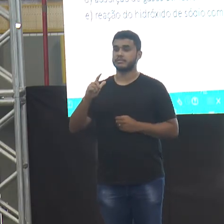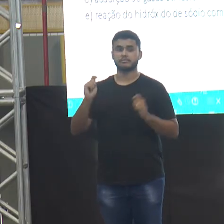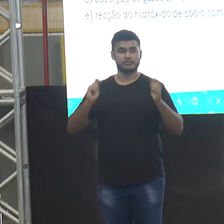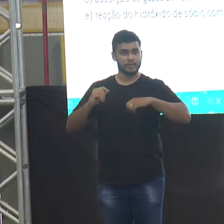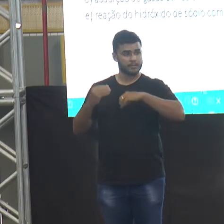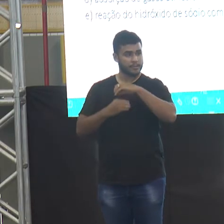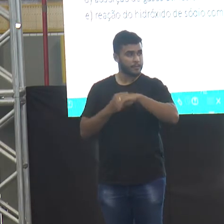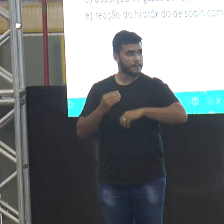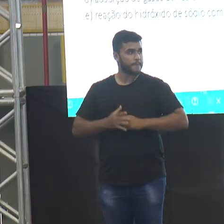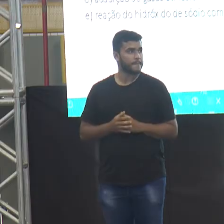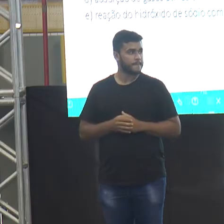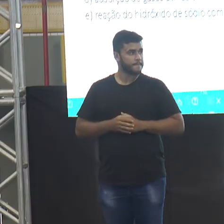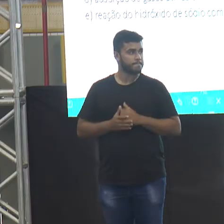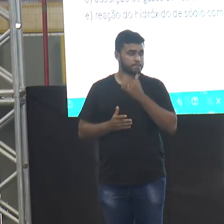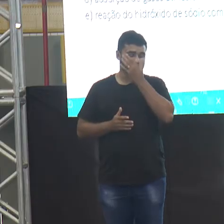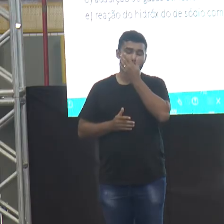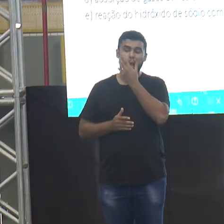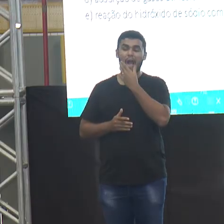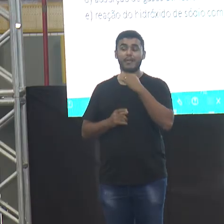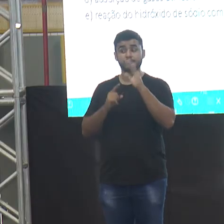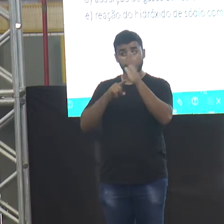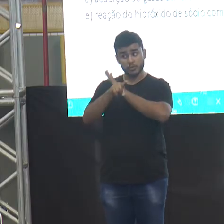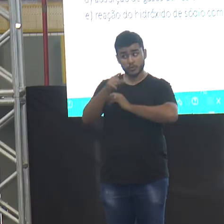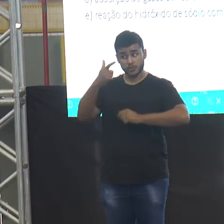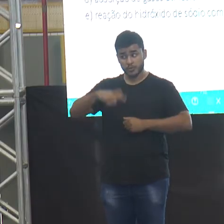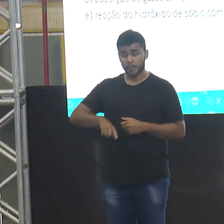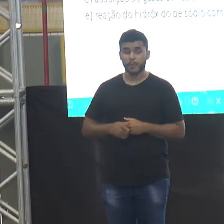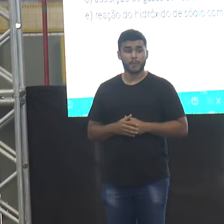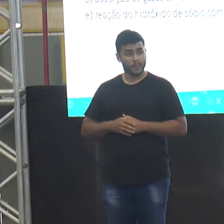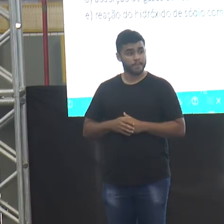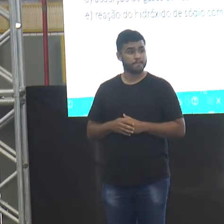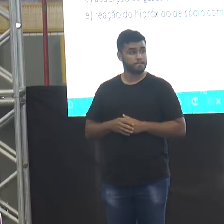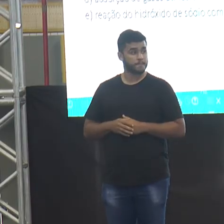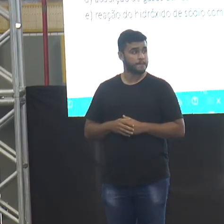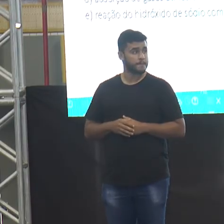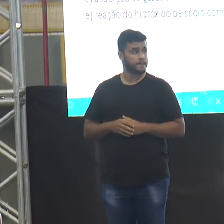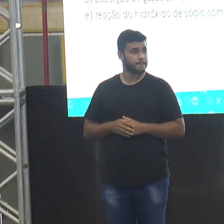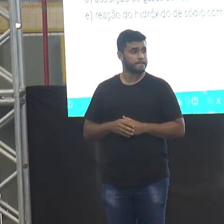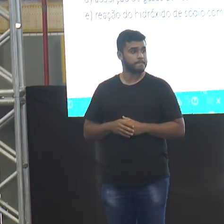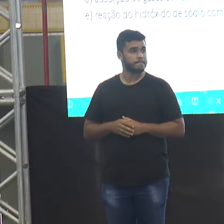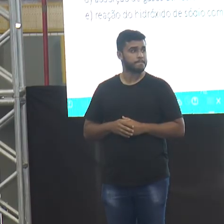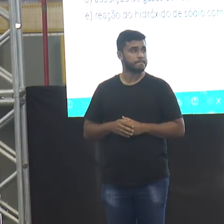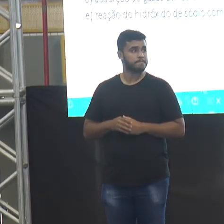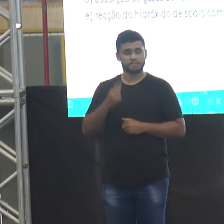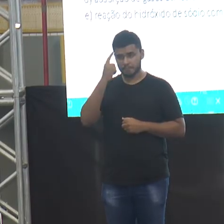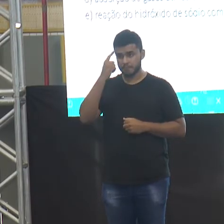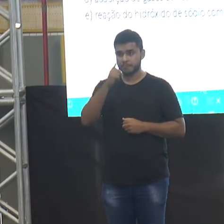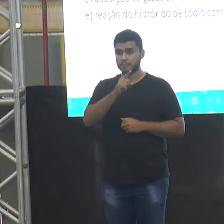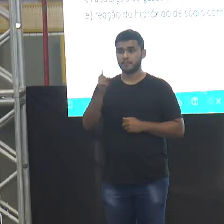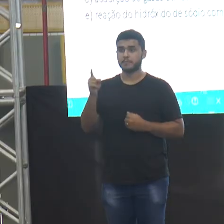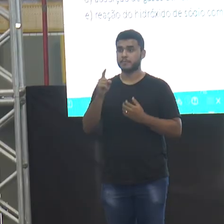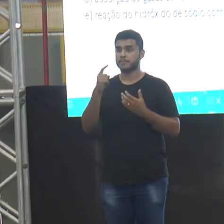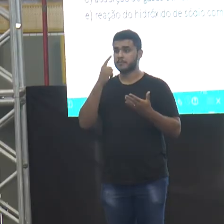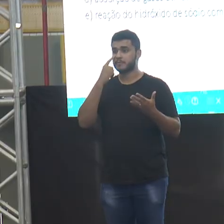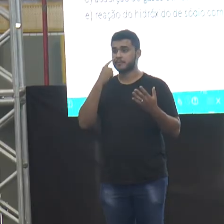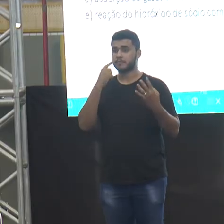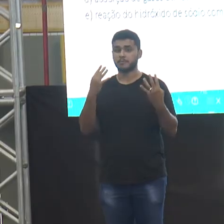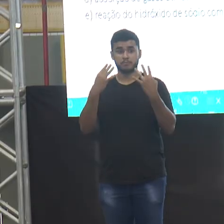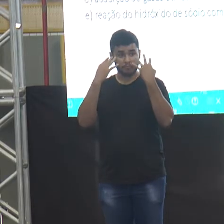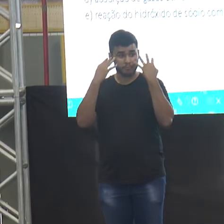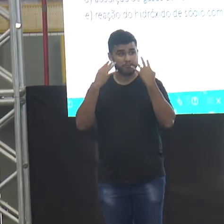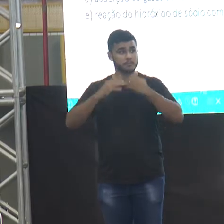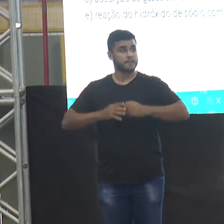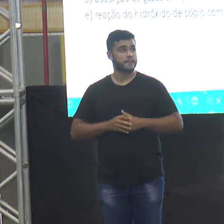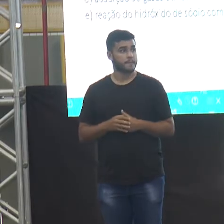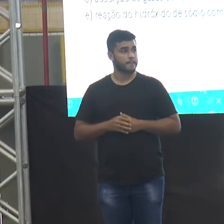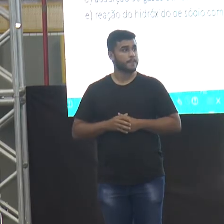responder. Eu vou repetir a pergunta. E eu quero ouvir. E tá massa porque eu estou vendo um bocado de gente olhando ou para o telão ou para mim.